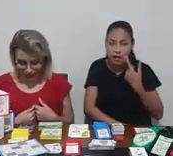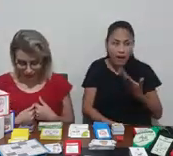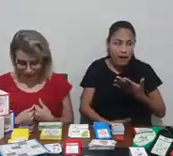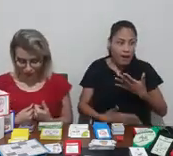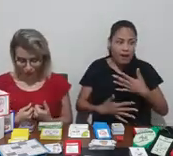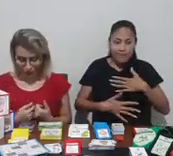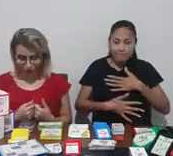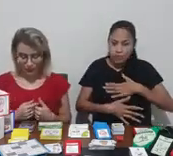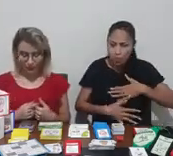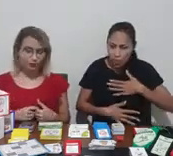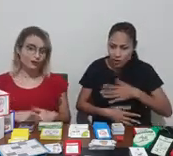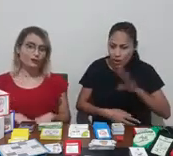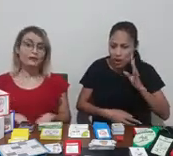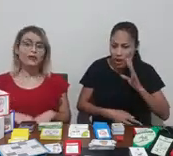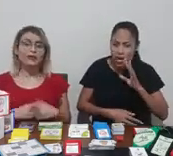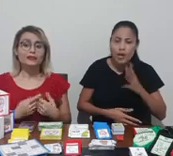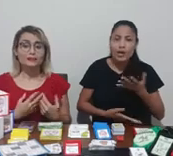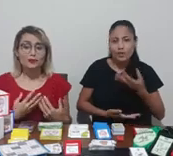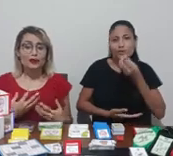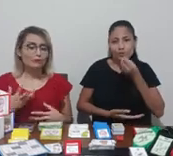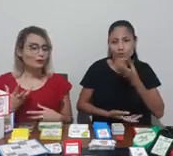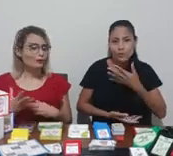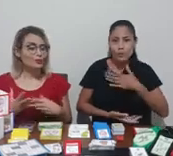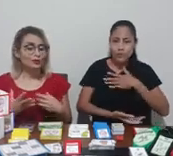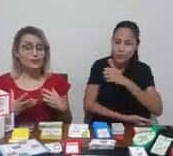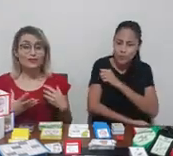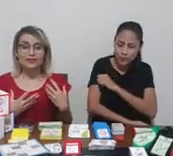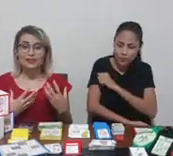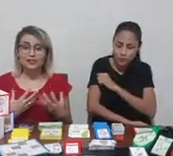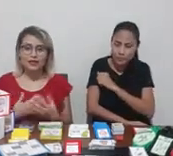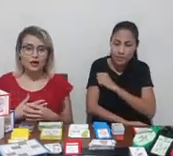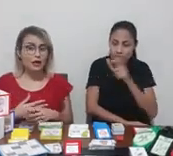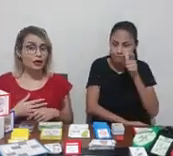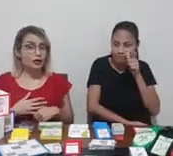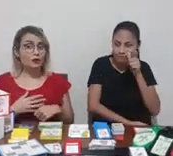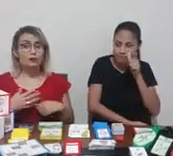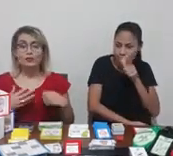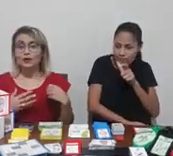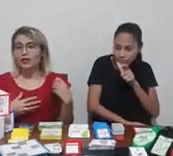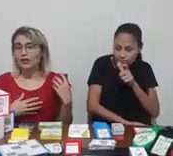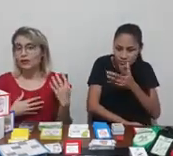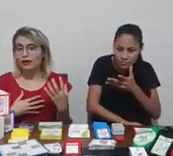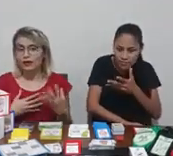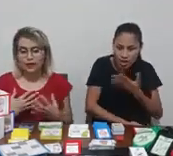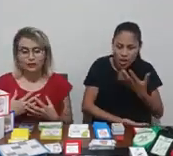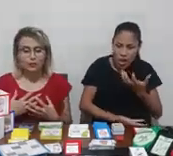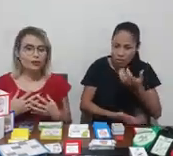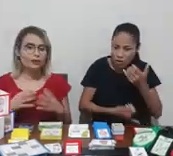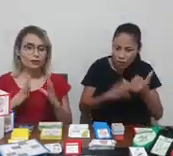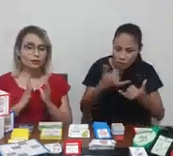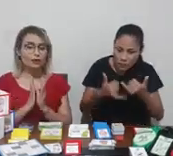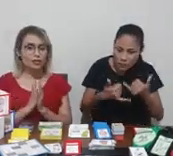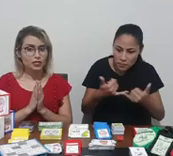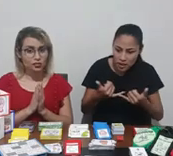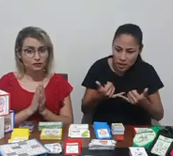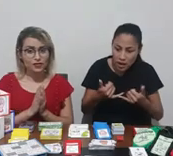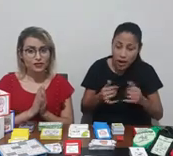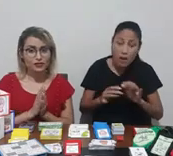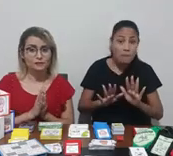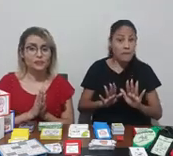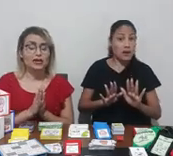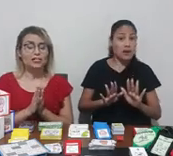E foi exatamente o que aconteceu. Então, esse meu aluno começou a se interessar e começou a querer brincar, só que o que era que a